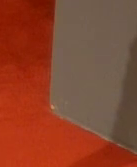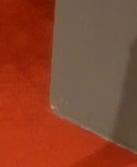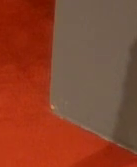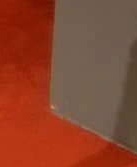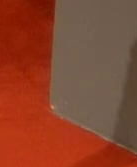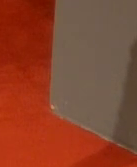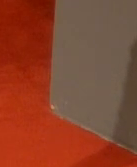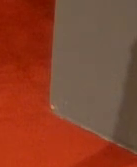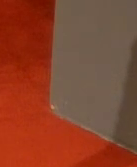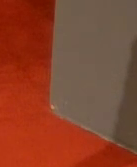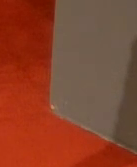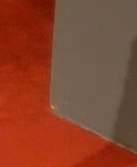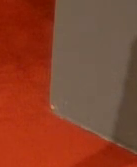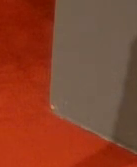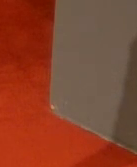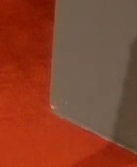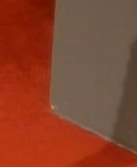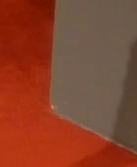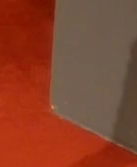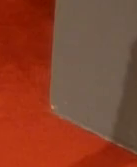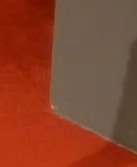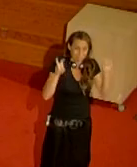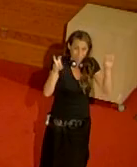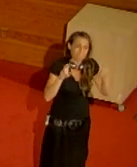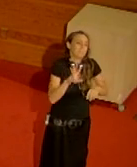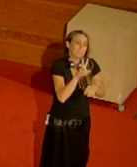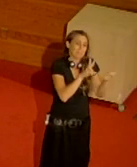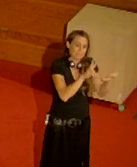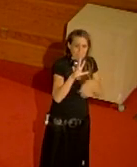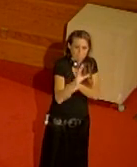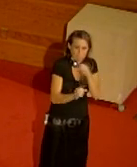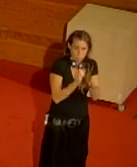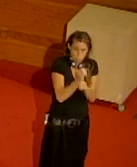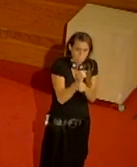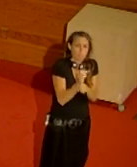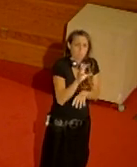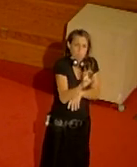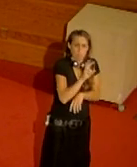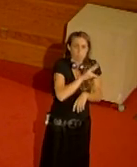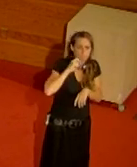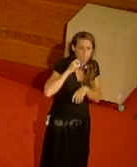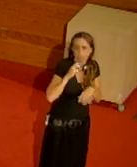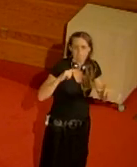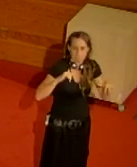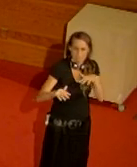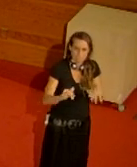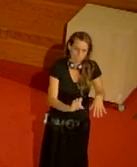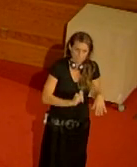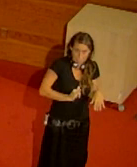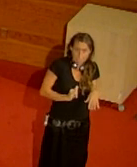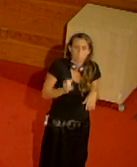ha programado la conferencia 75 años del estado de Israel crisis de identidad de la mano de la periodista Sara Gómez